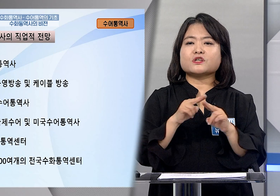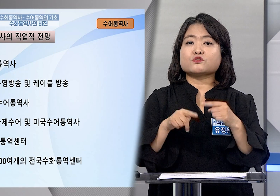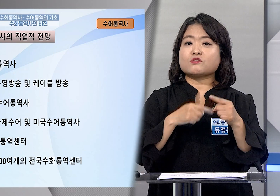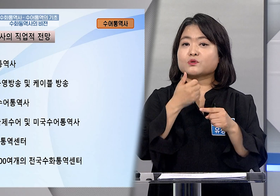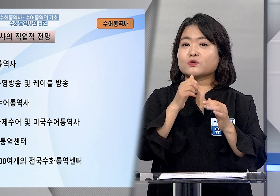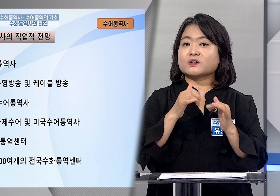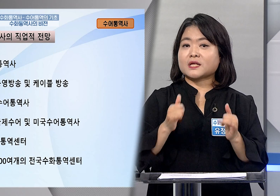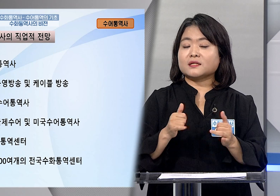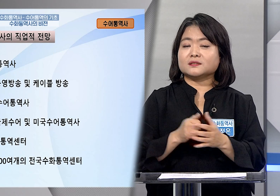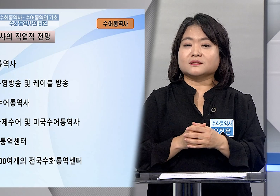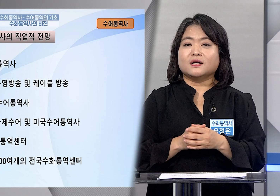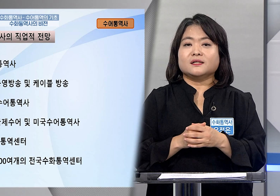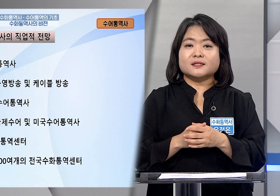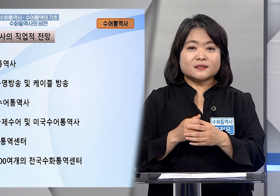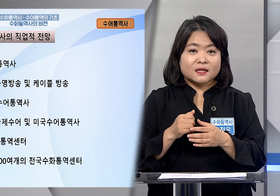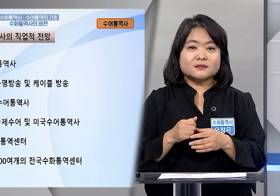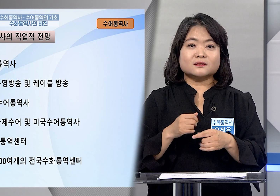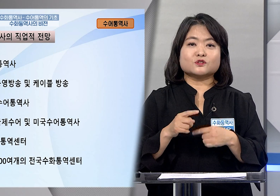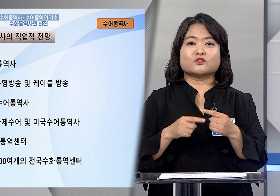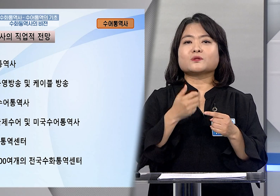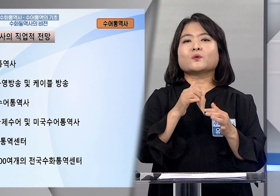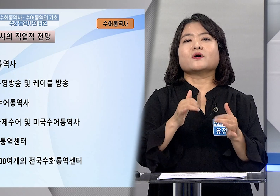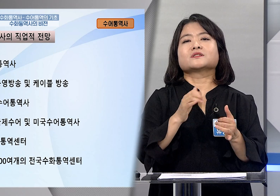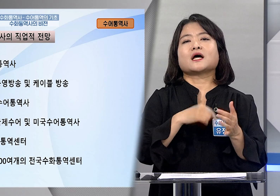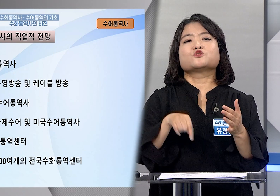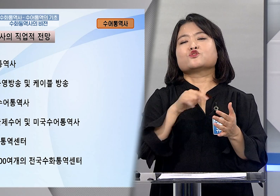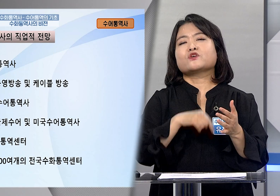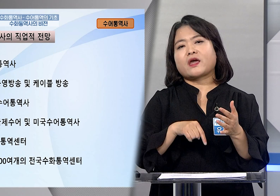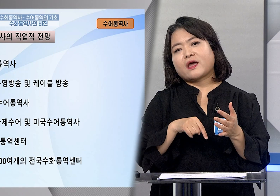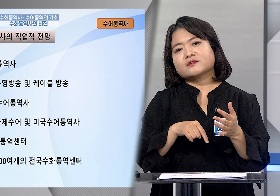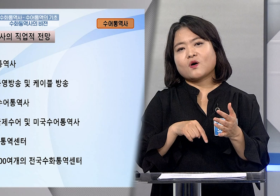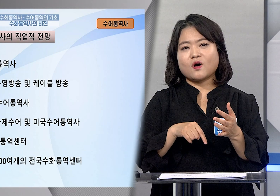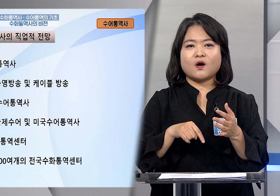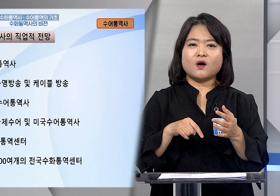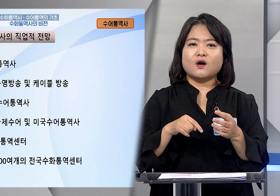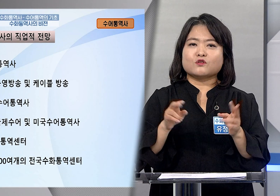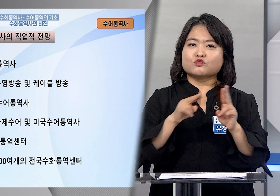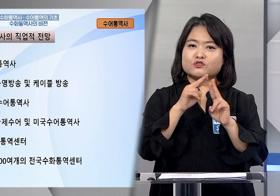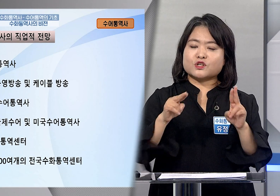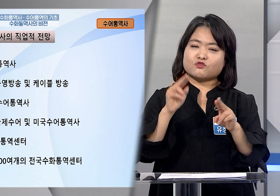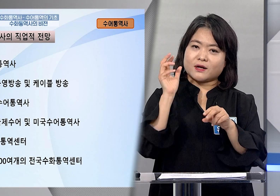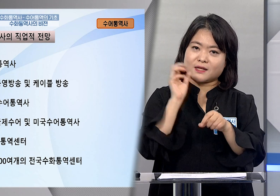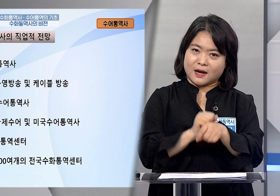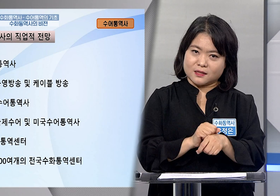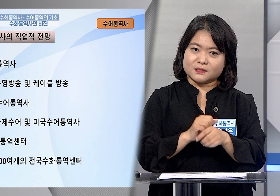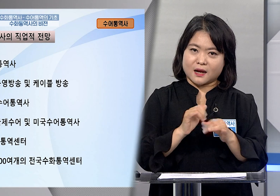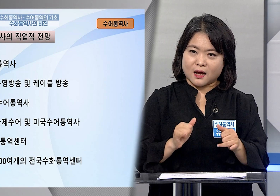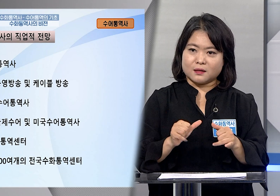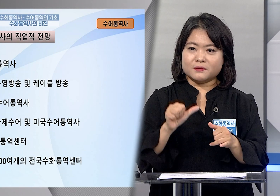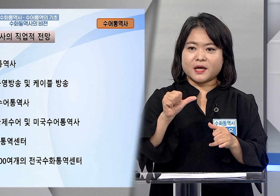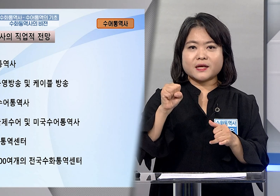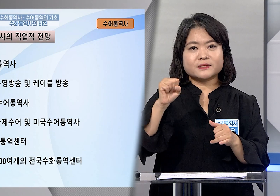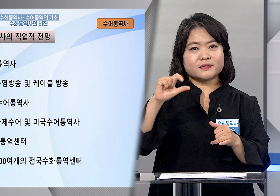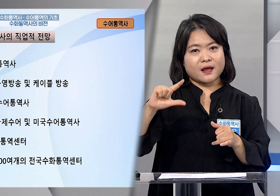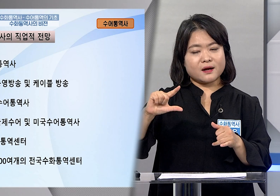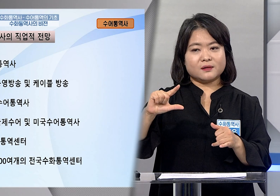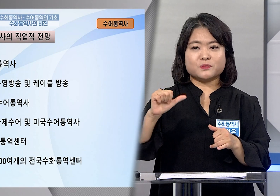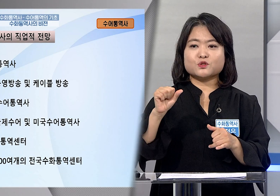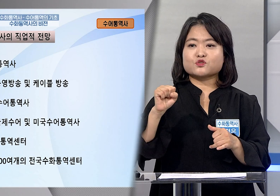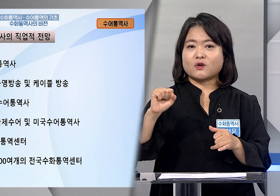국제수화 통역사는 일단은 수화 통역사 중에서 국제수화를 잘하는 사람, ASL, 미국